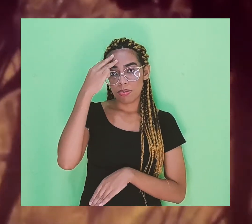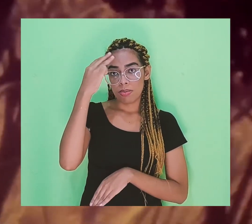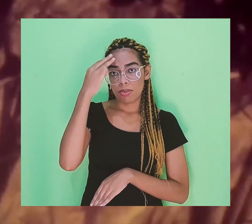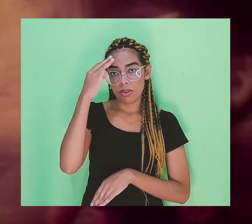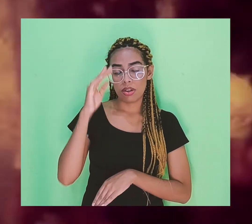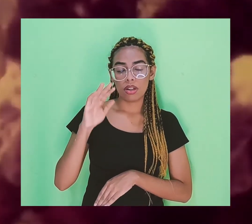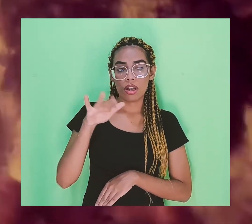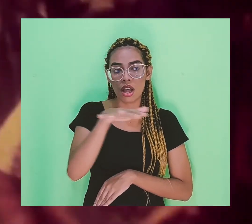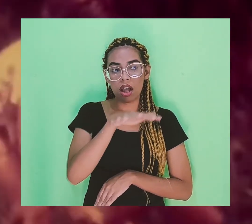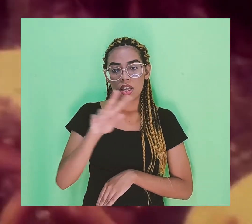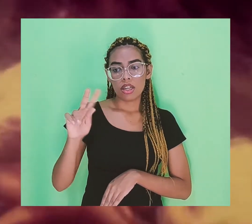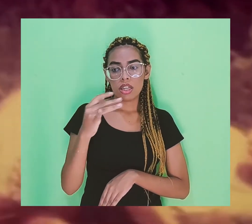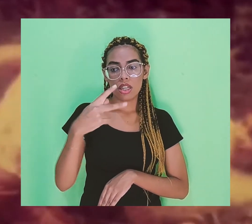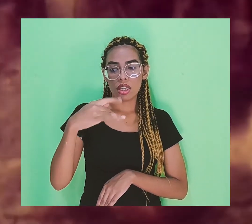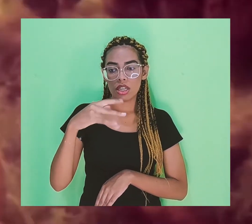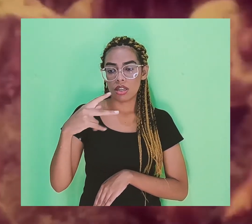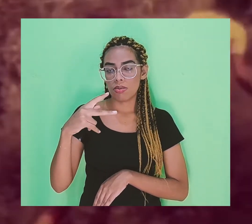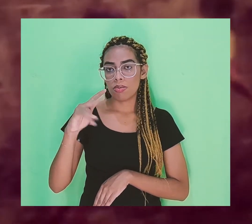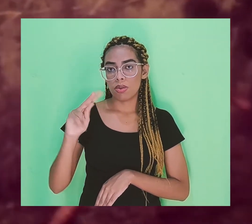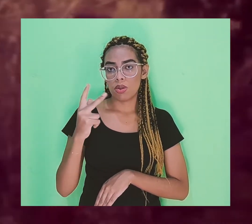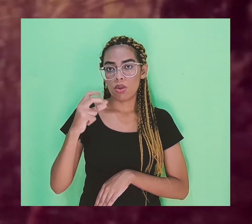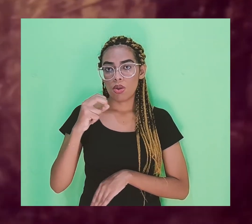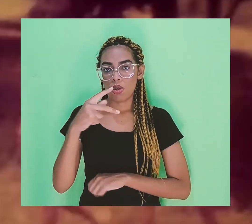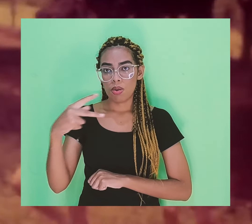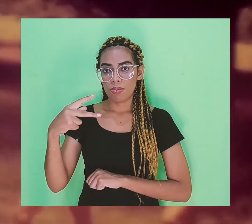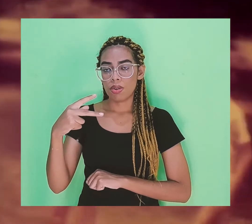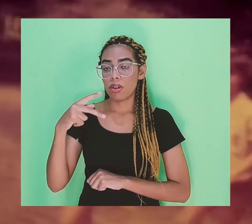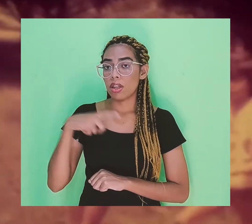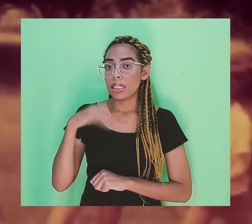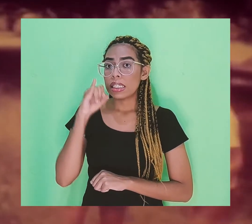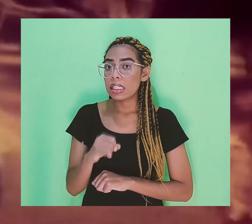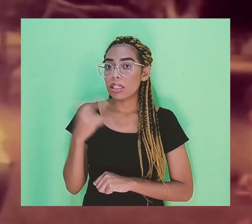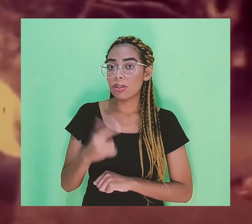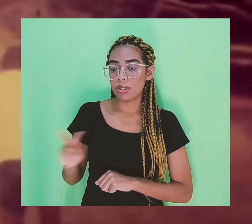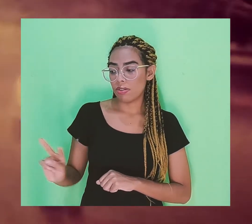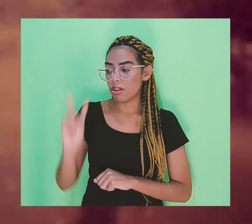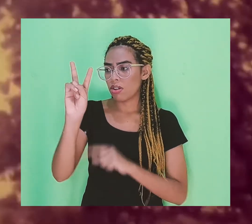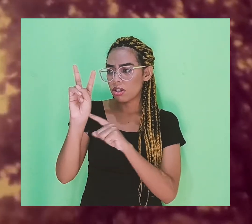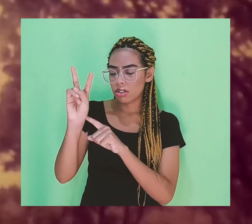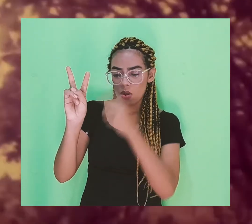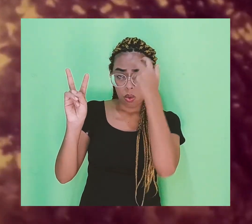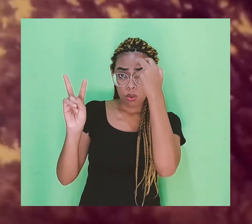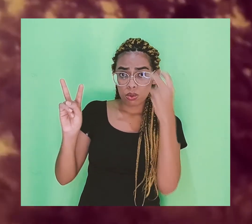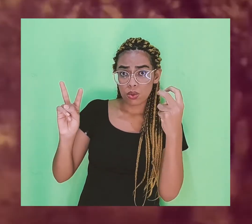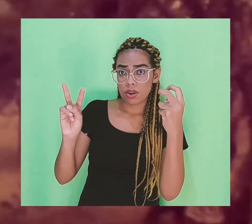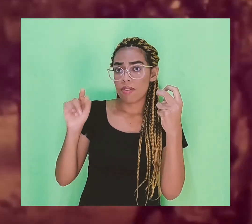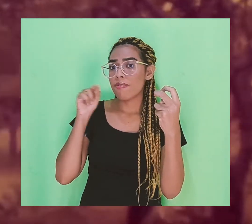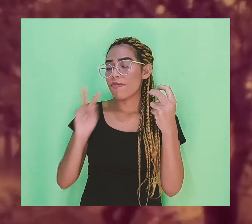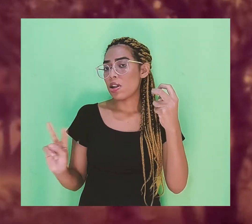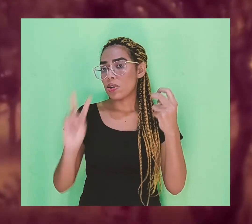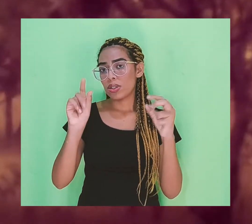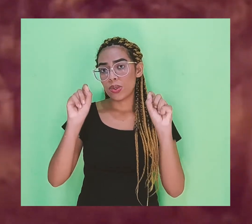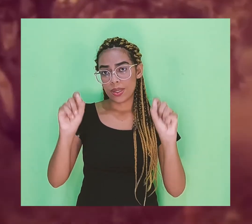aldeia hip hop, é isso, né? Um local onde não valoriza a cultura, é um lugar que valoriza a morte. E querendo ou não, a gente já